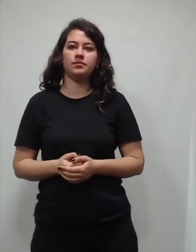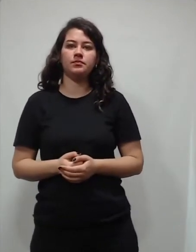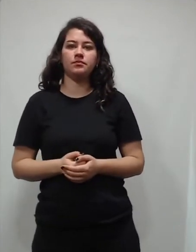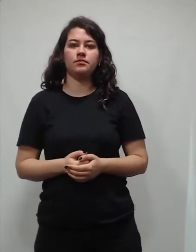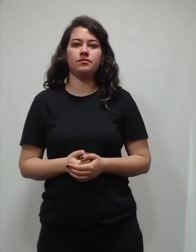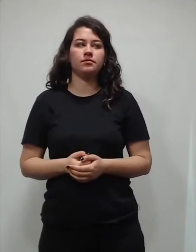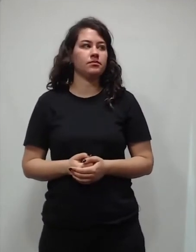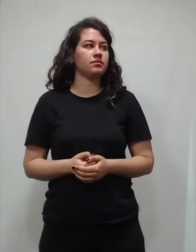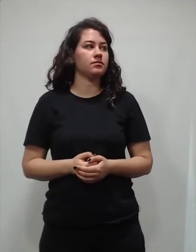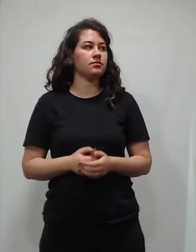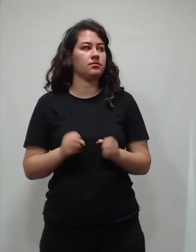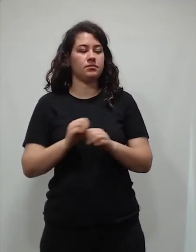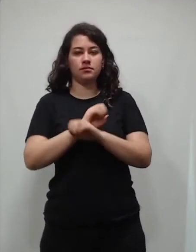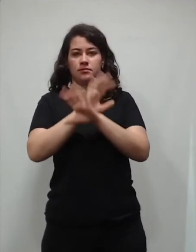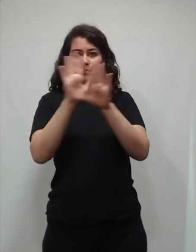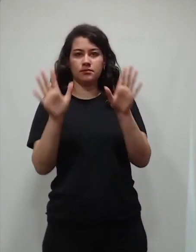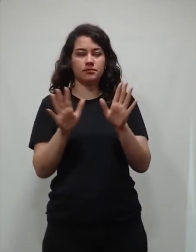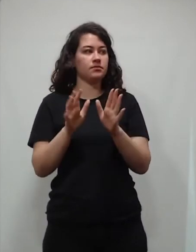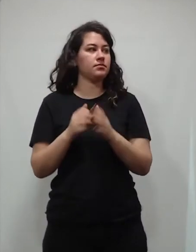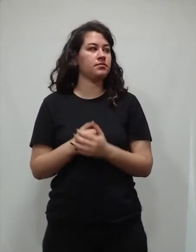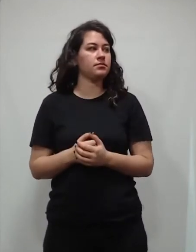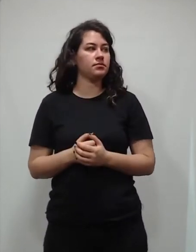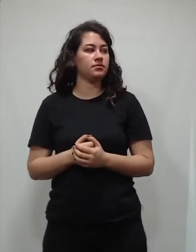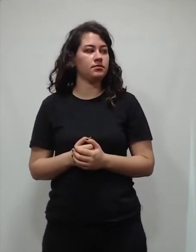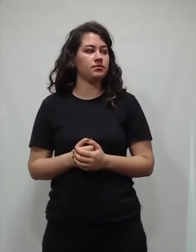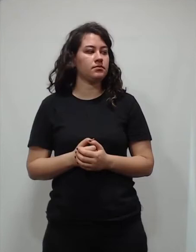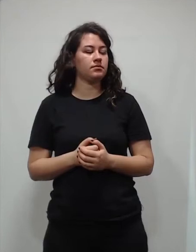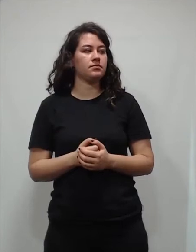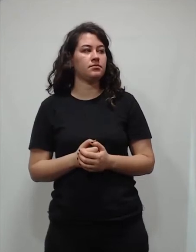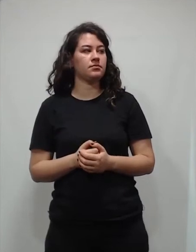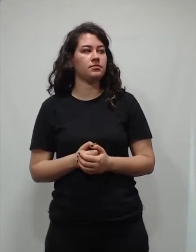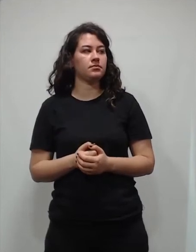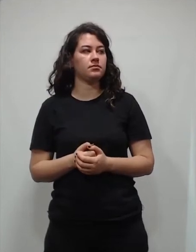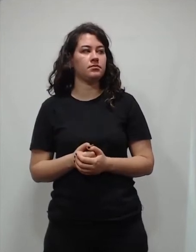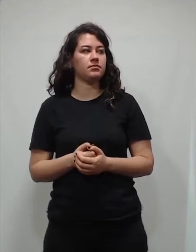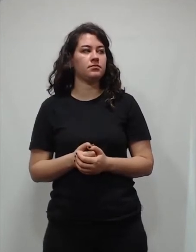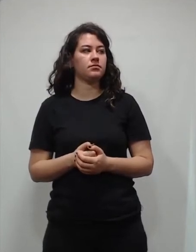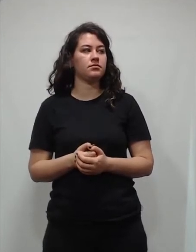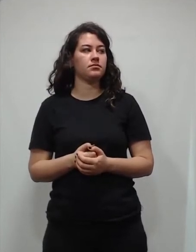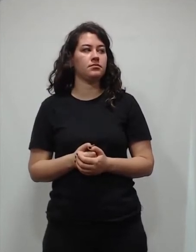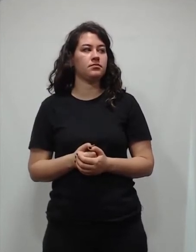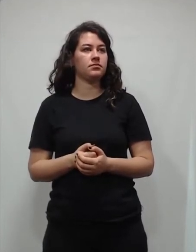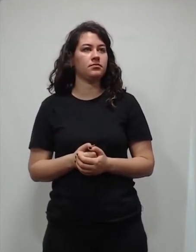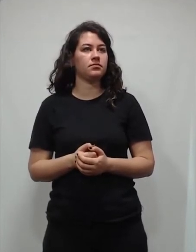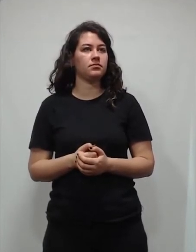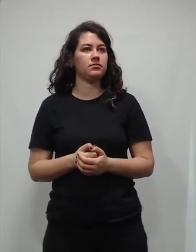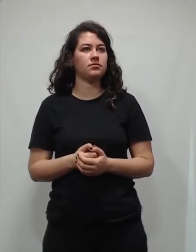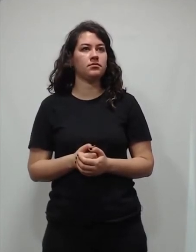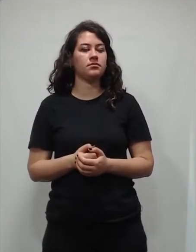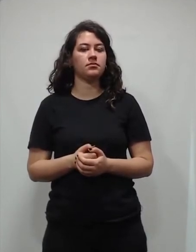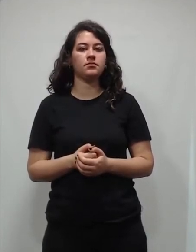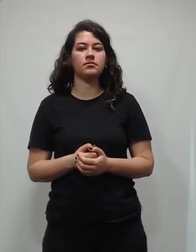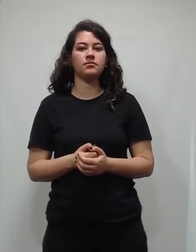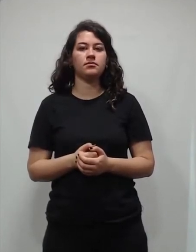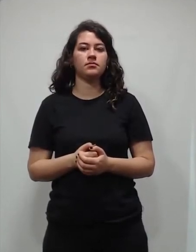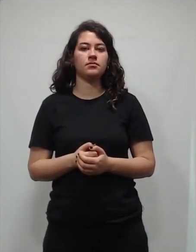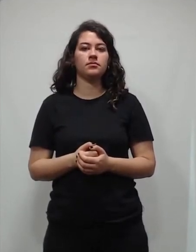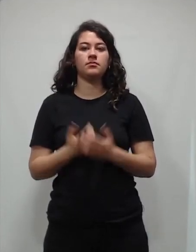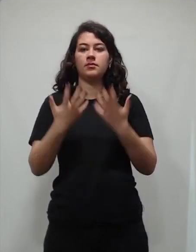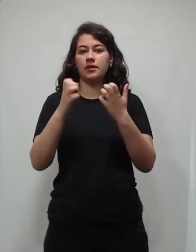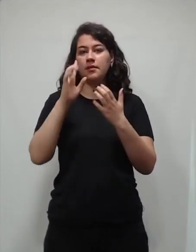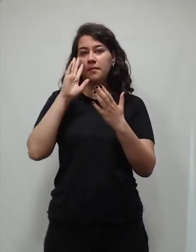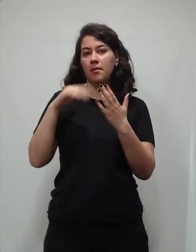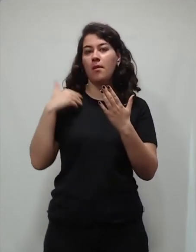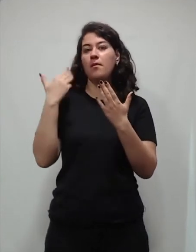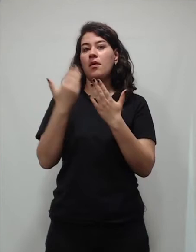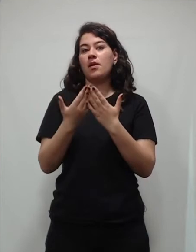Bueno, se ve que fueron muy claras las exposiciones. Bien, aquí tenemos. Quisiera mencionarlo y lo vamos narrando